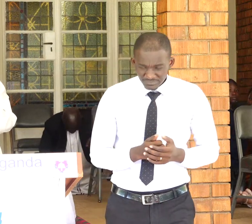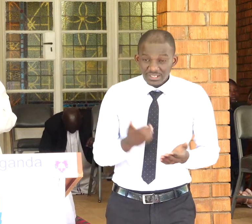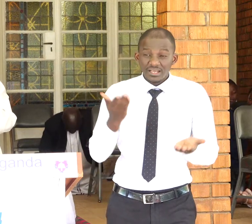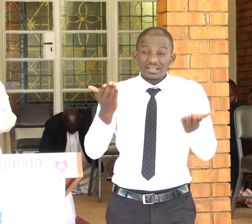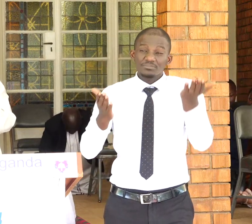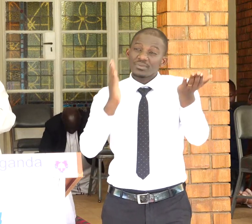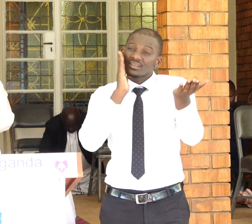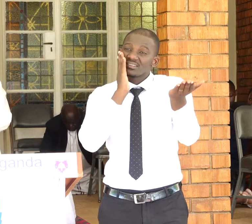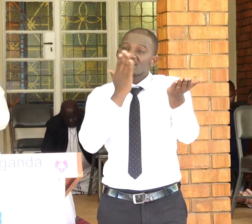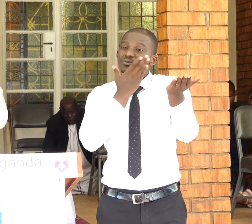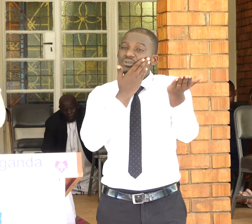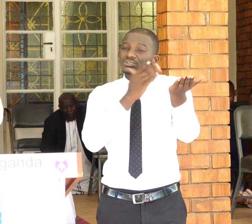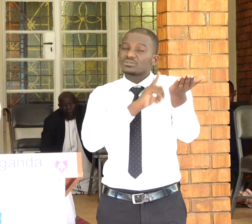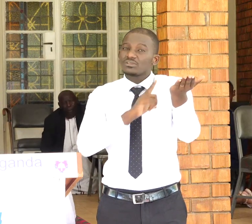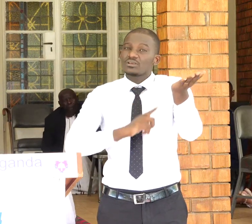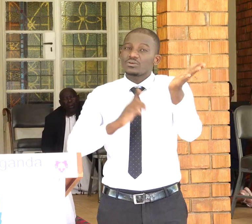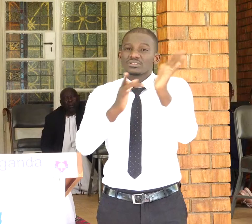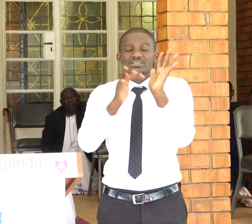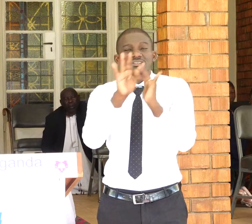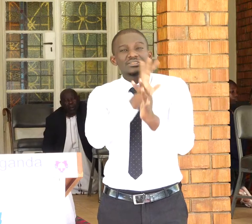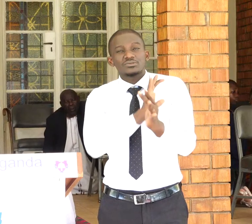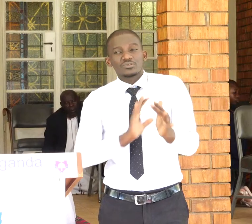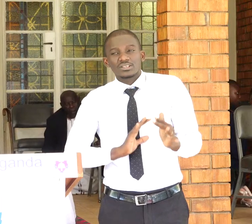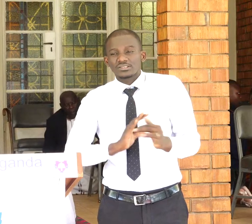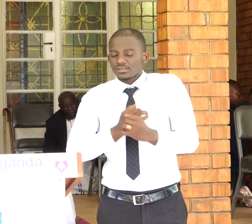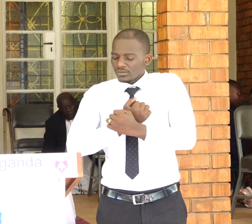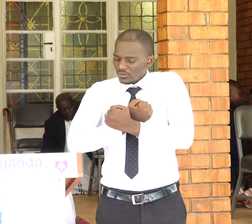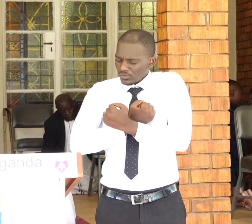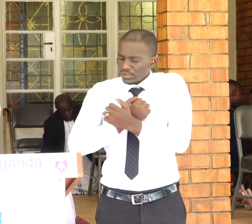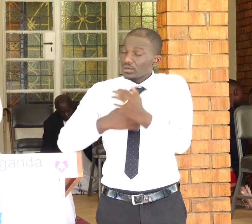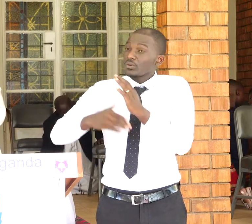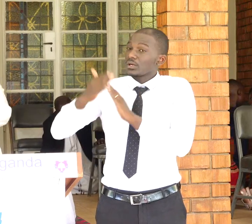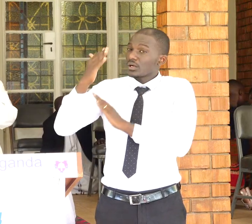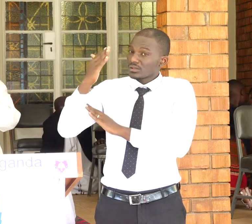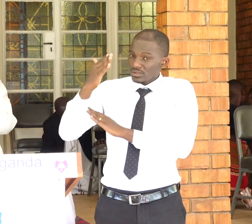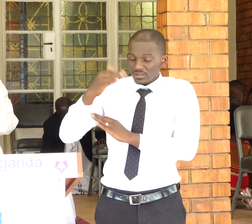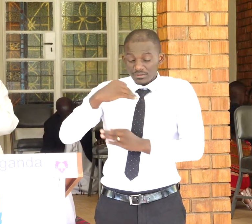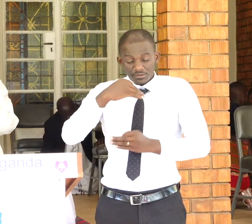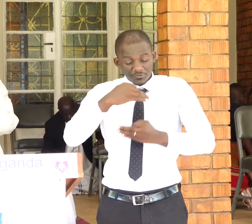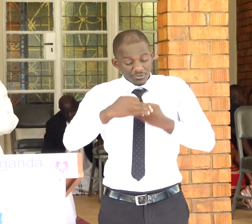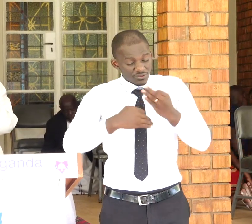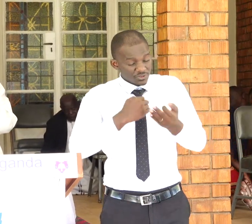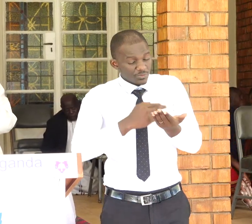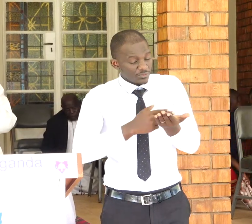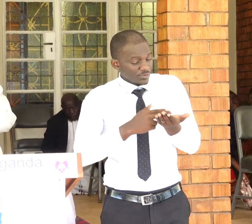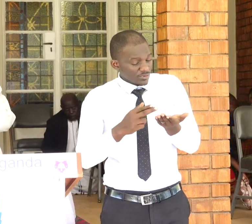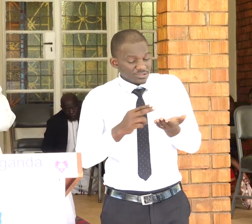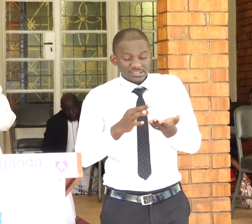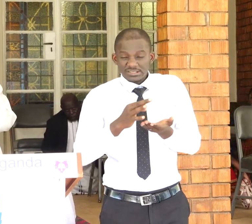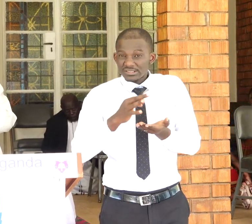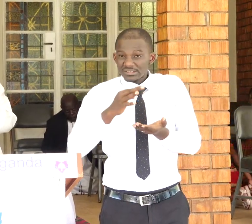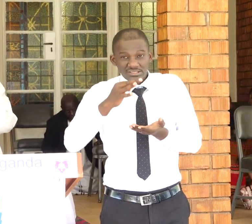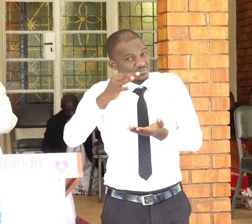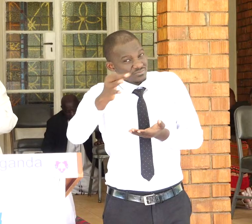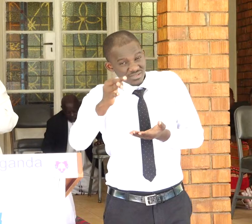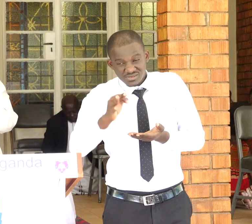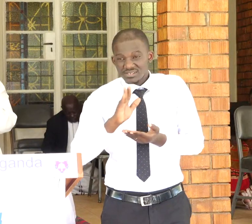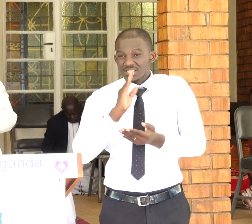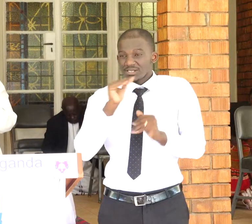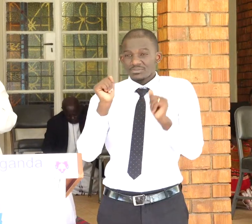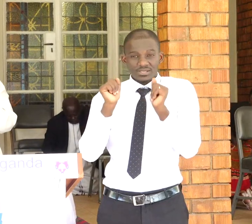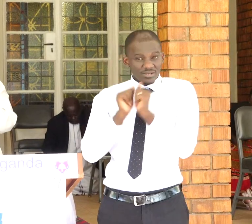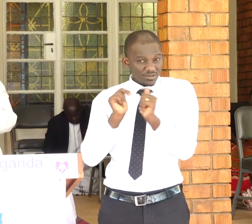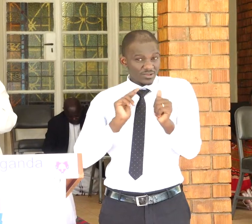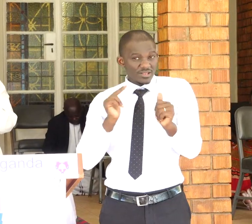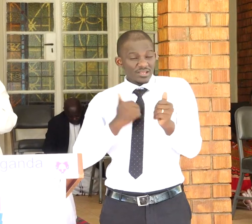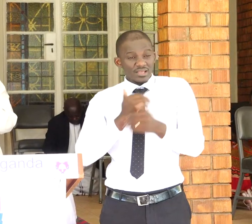n'ekisa kya Mukama waffe Yesu Kristo n'okwagala kwo ayi Katonda n'okussa ekimu okw'Omwoyo Omutukuvu kubeere naffe